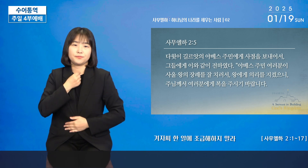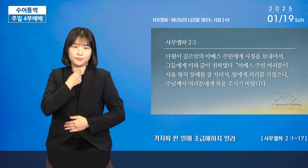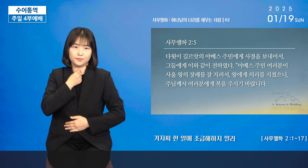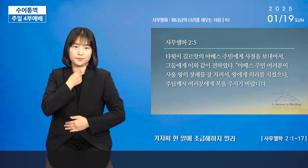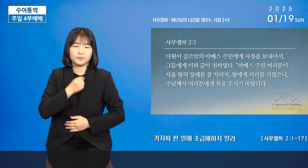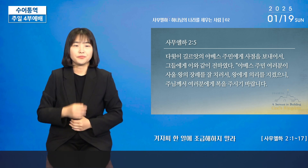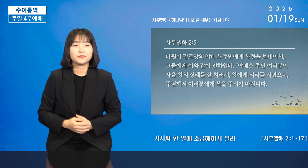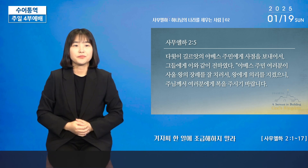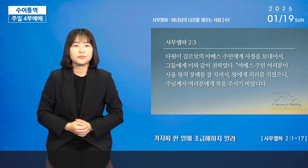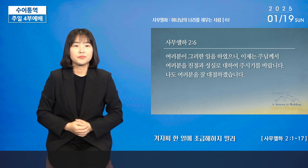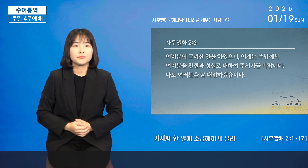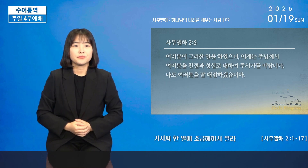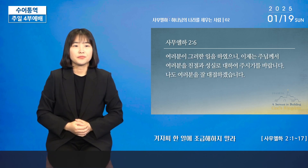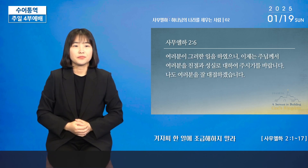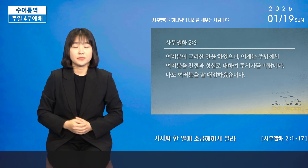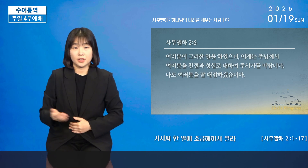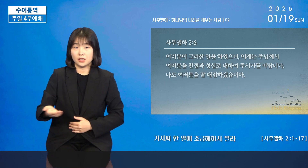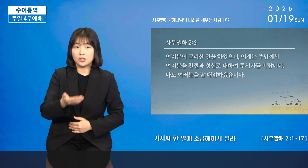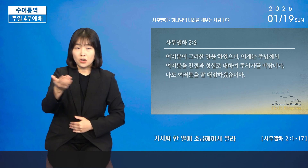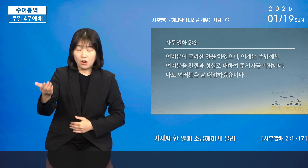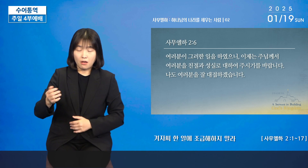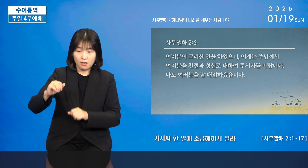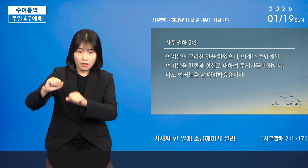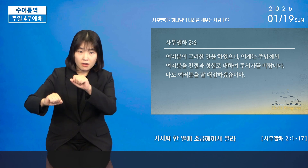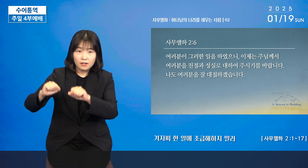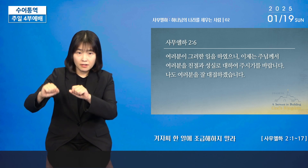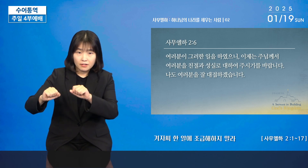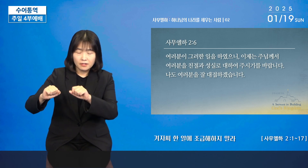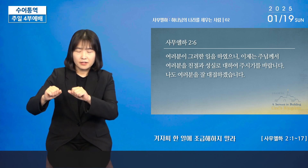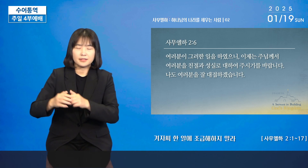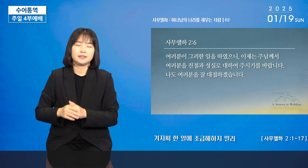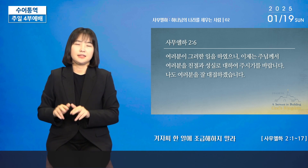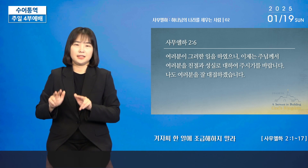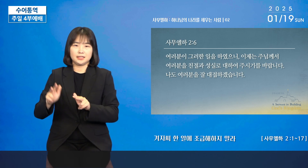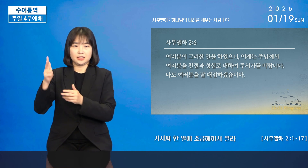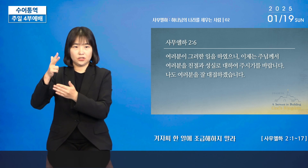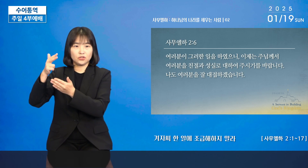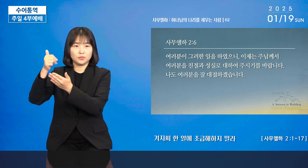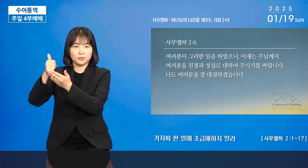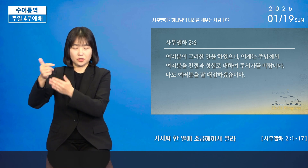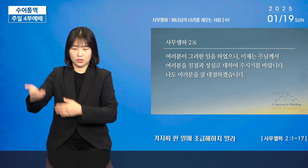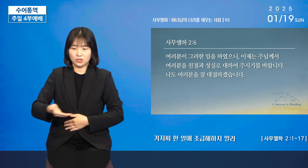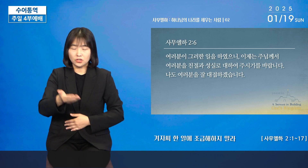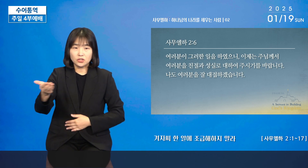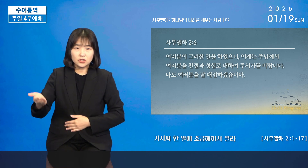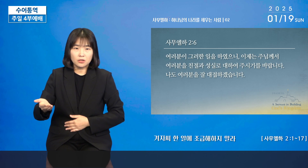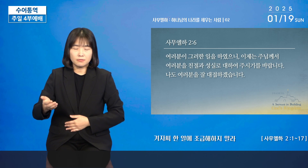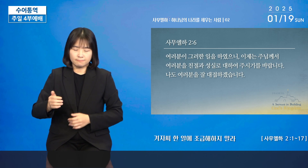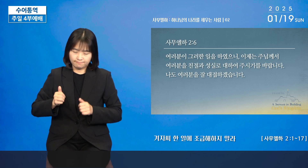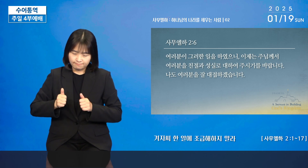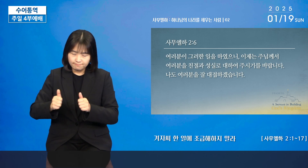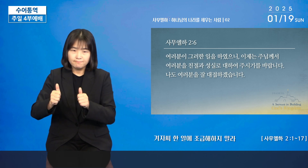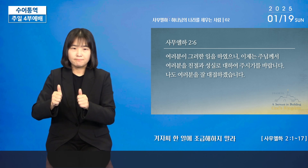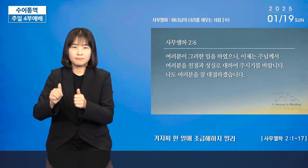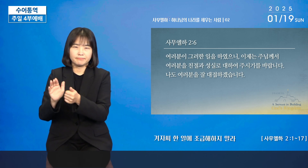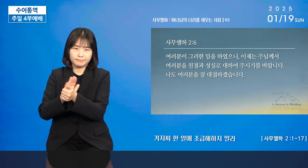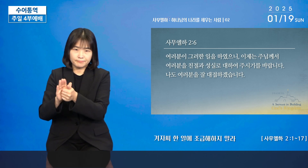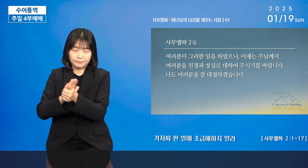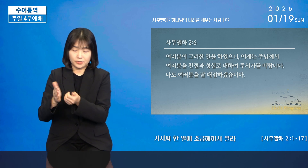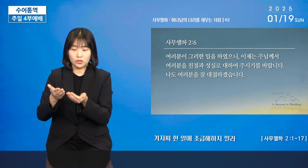복을 주시기 바랍니다. 여러분이 그러한 일을 하였으니 이제는 주님께서